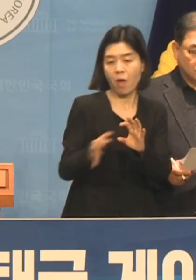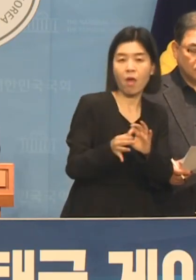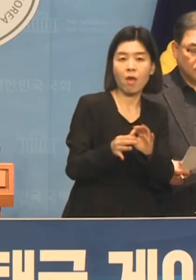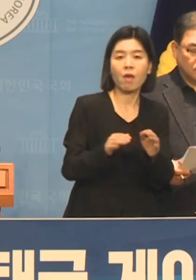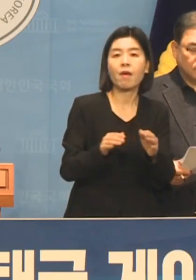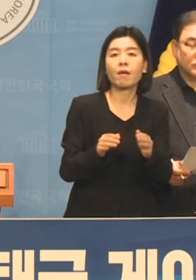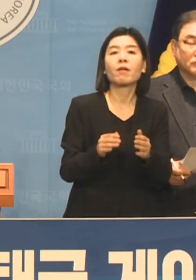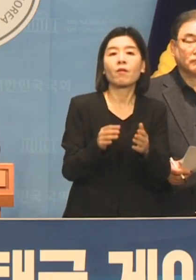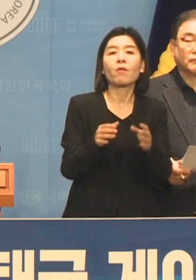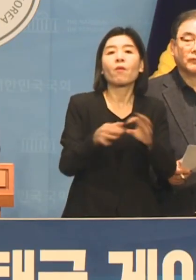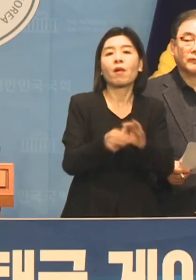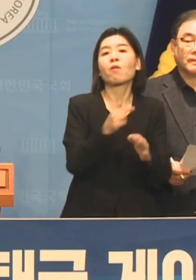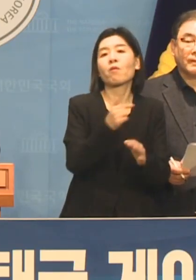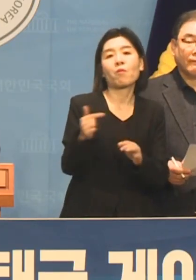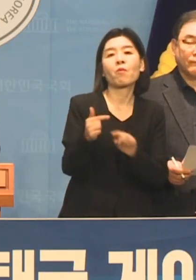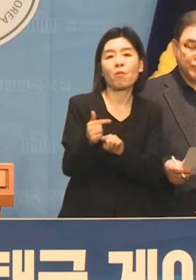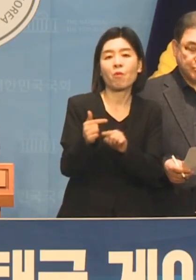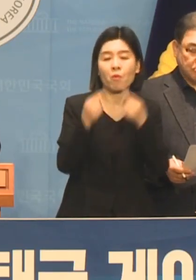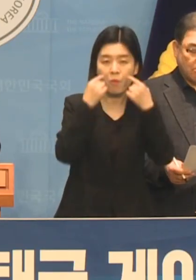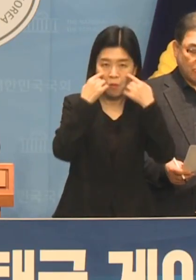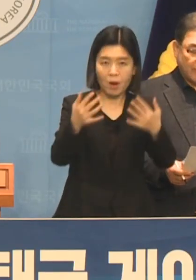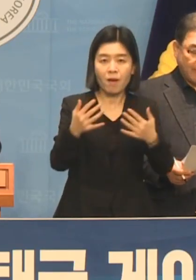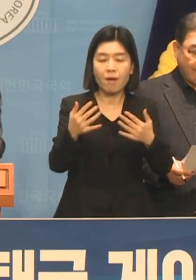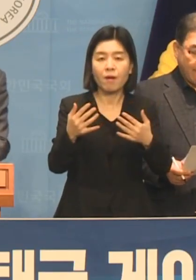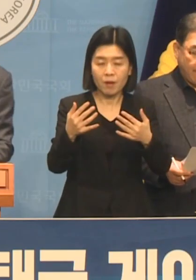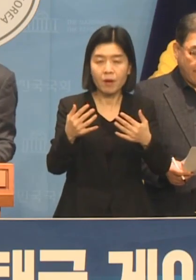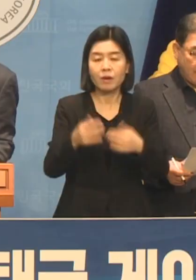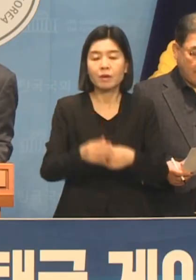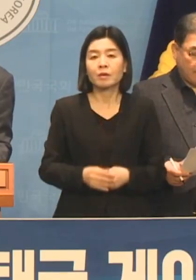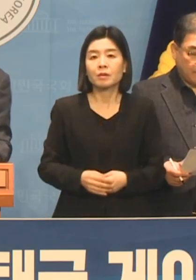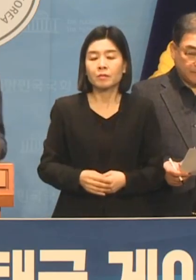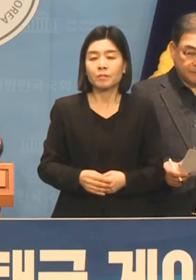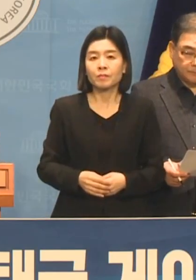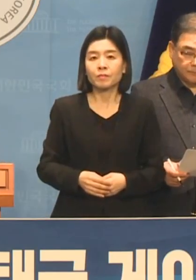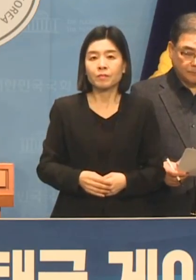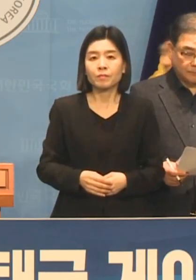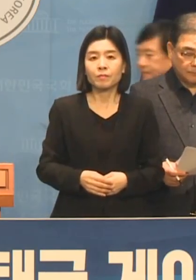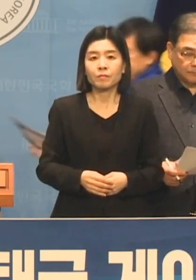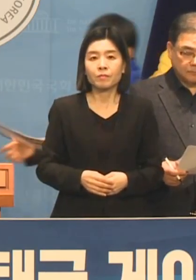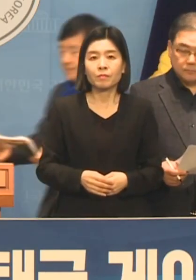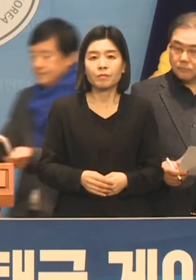개입하고 있었음을 보여주는 결정적 장면입니다.